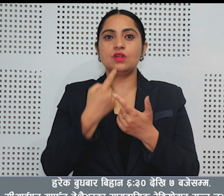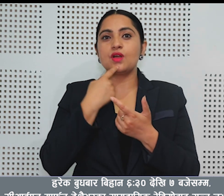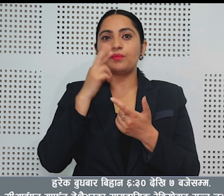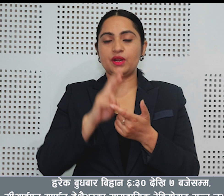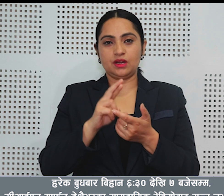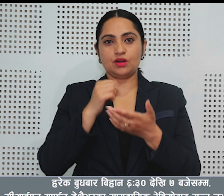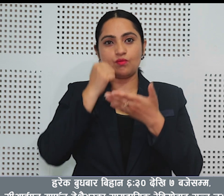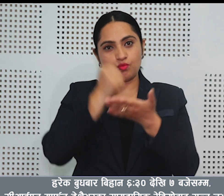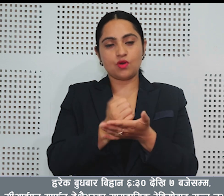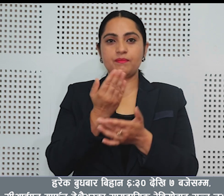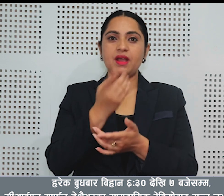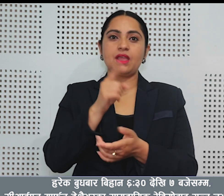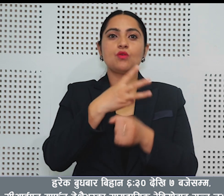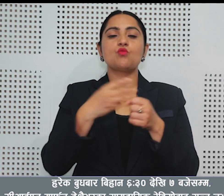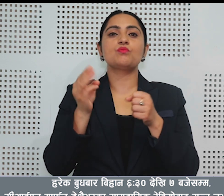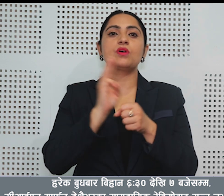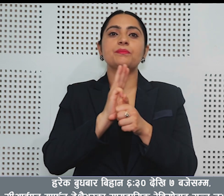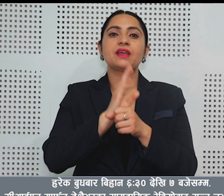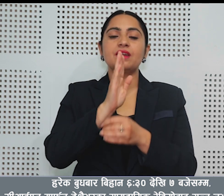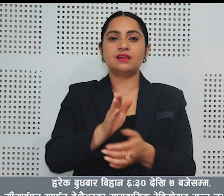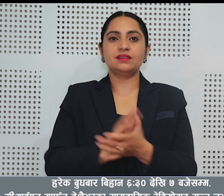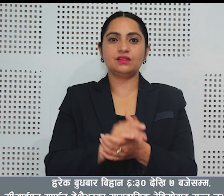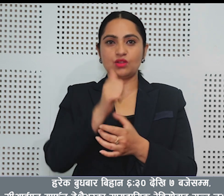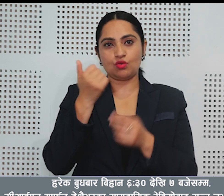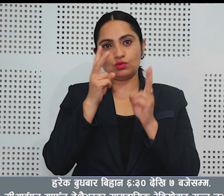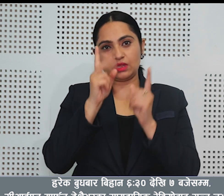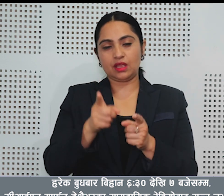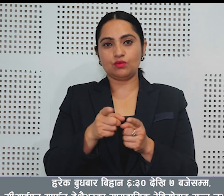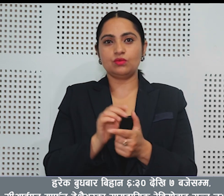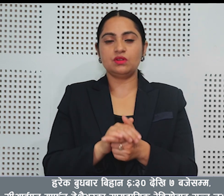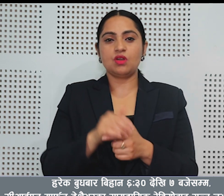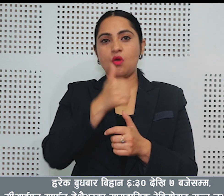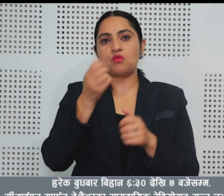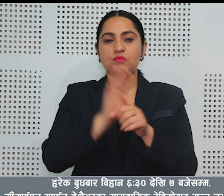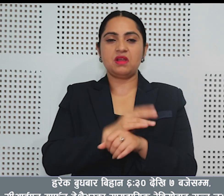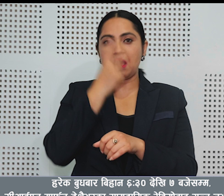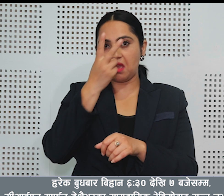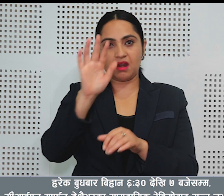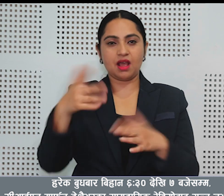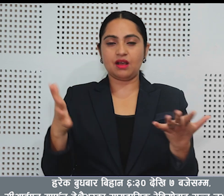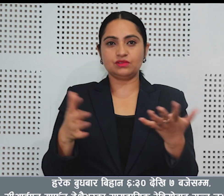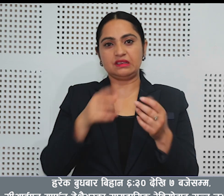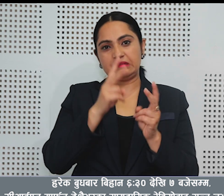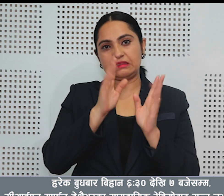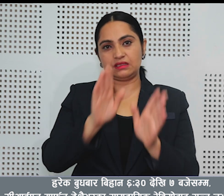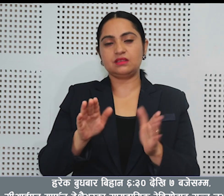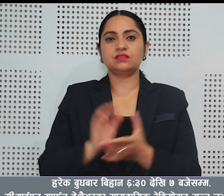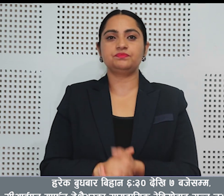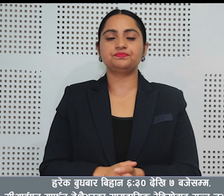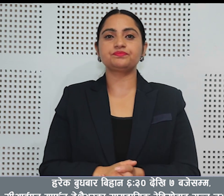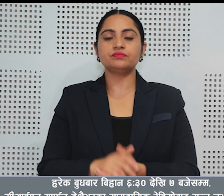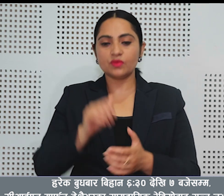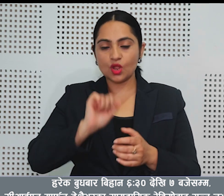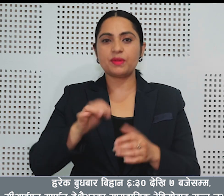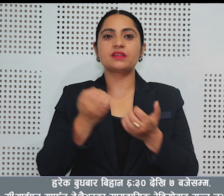बचाउँछौँ भन्दै के अरे उमेरले पनि। अरू त्यही हो। अब आएपछि हेर्न ल्याउनु के भन्ने अब यस्तै छ दुःख। अब चाहिँ